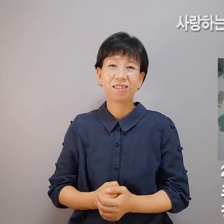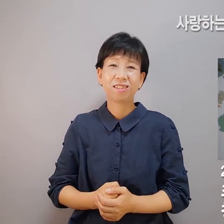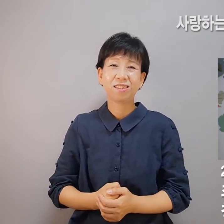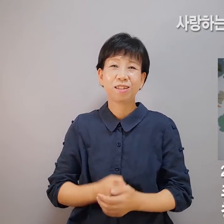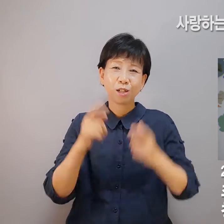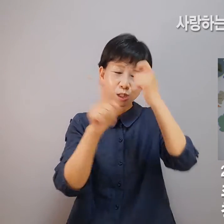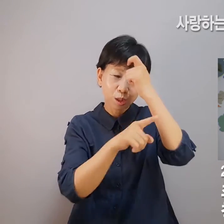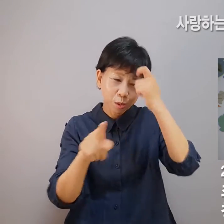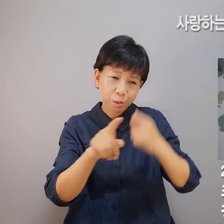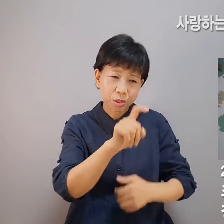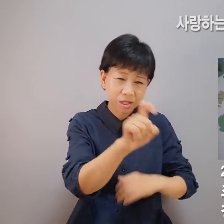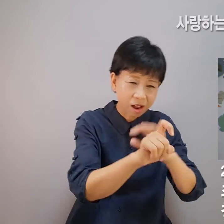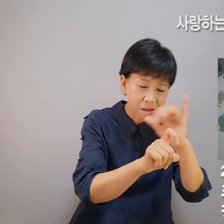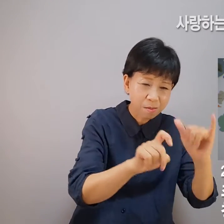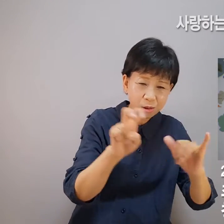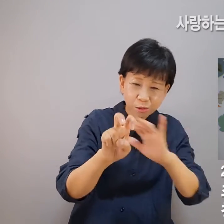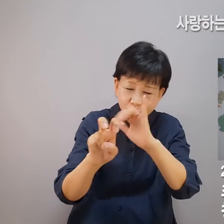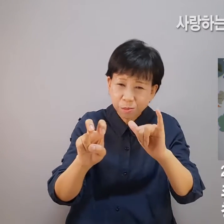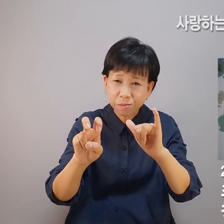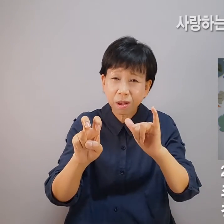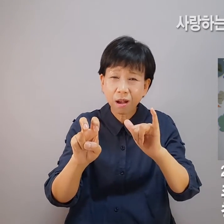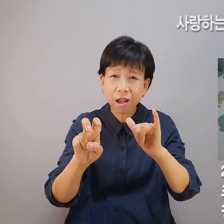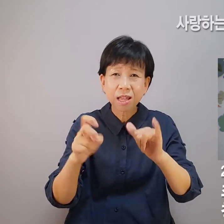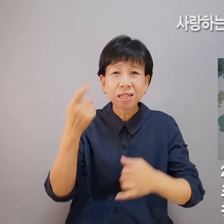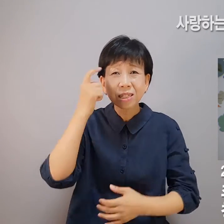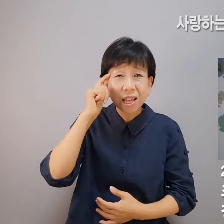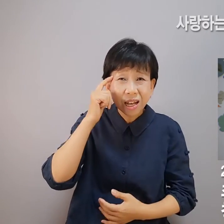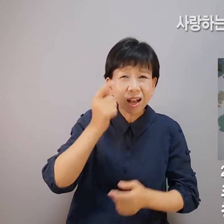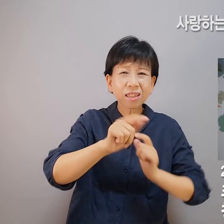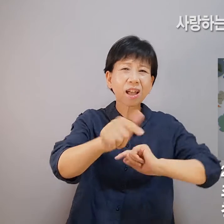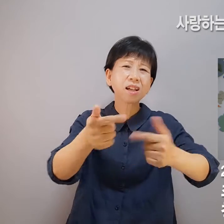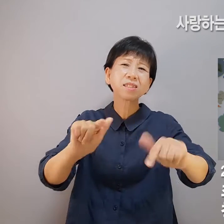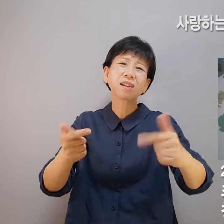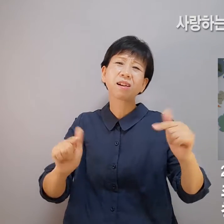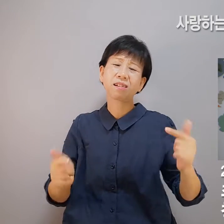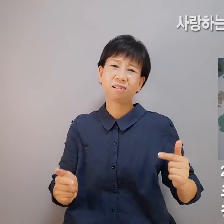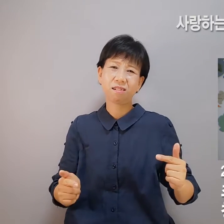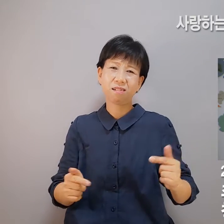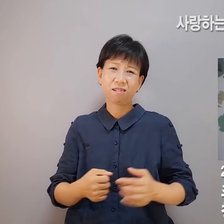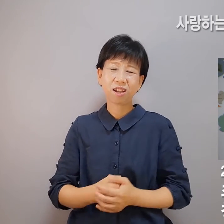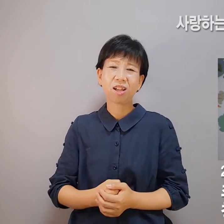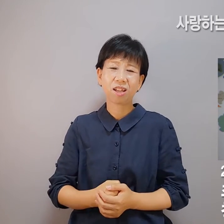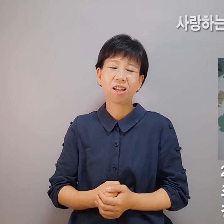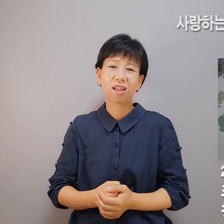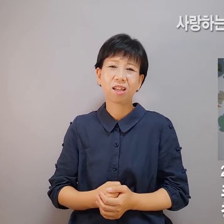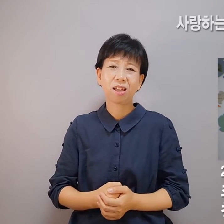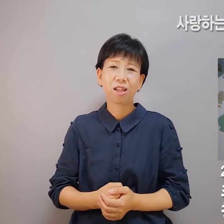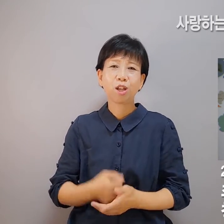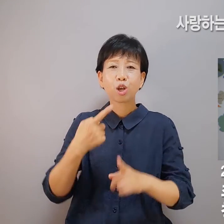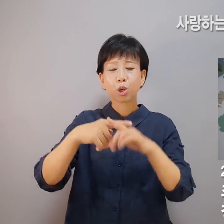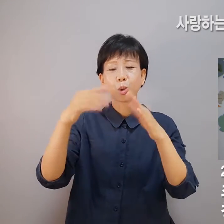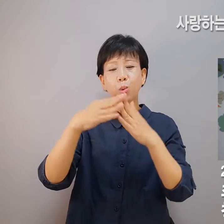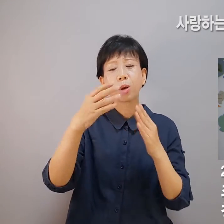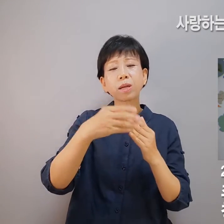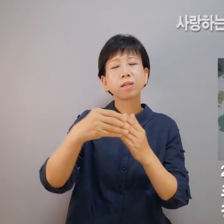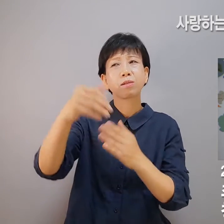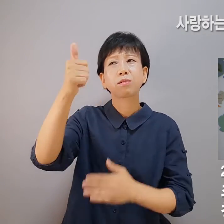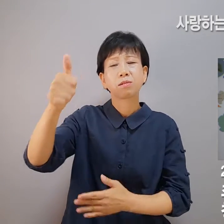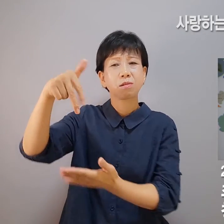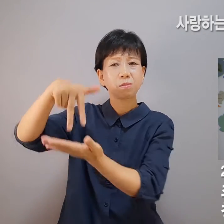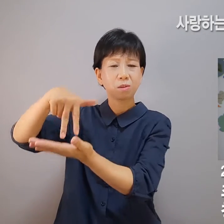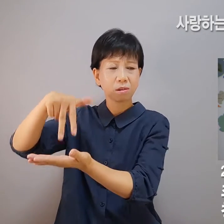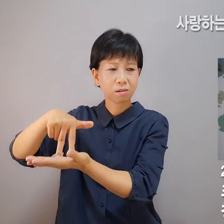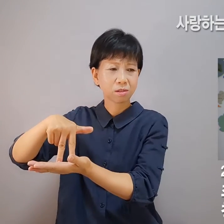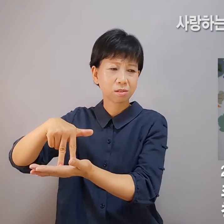그분들이 다 의견이 틀리거든요. 그러니까 때로는 교회 리더의 입장으로서는요, 이분 이야기를 들어주면 또